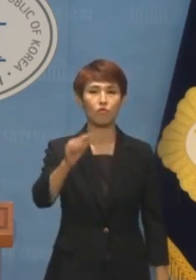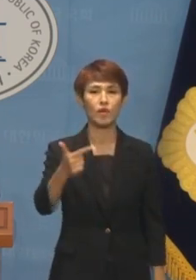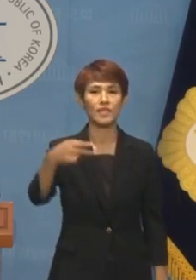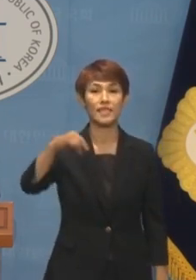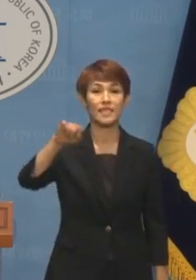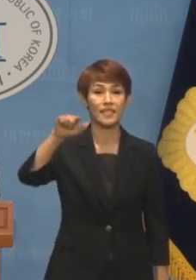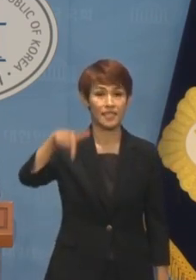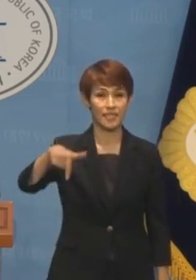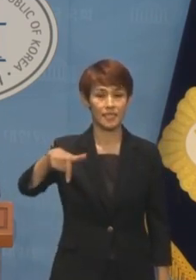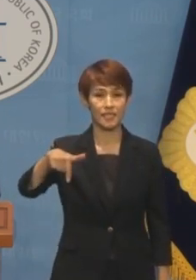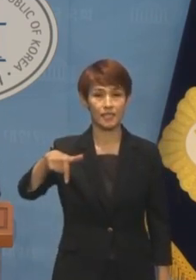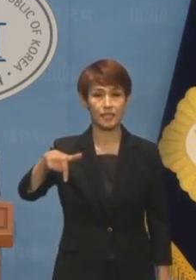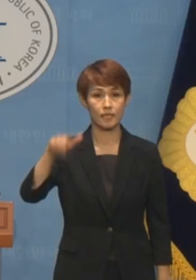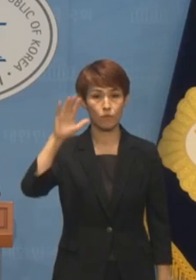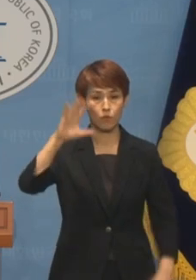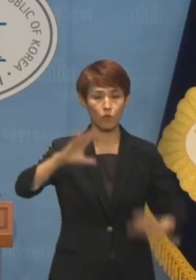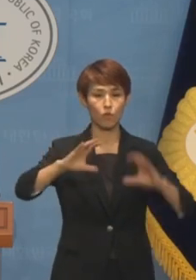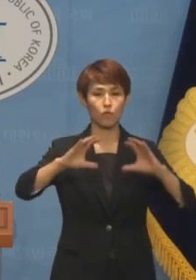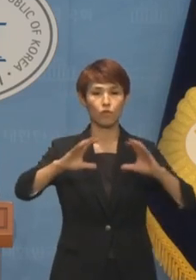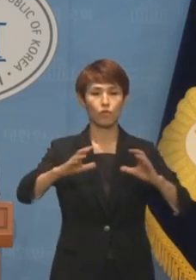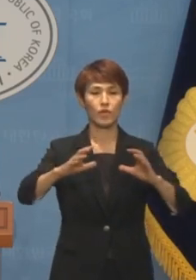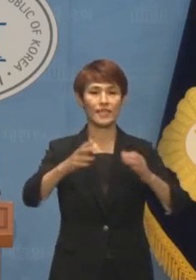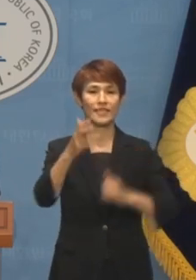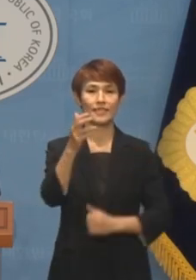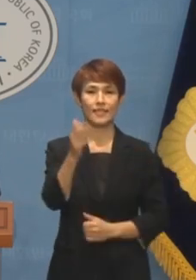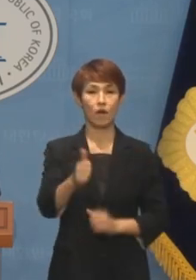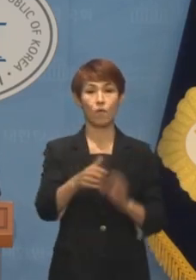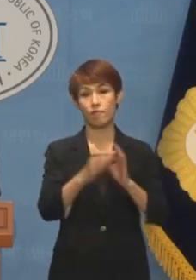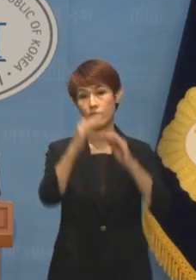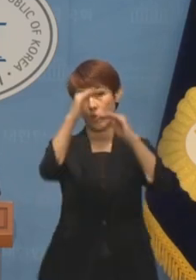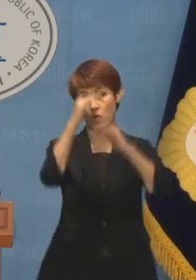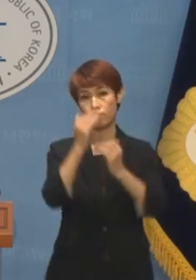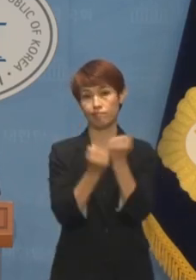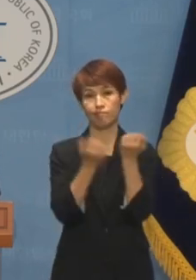차기 국회의장 관련 내용입니다.